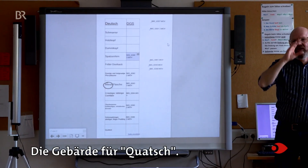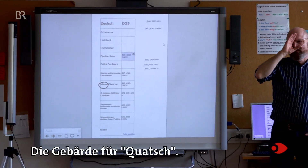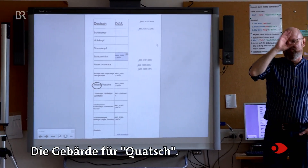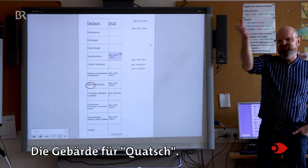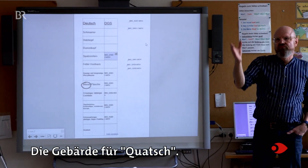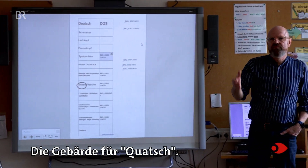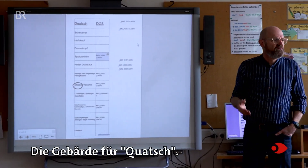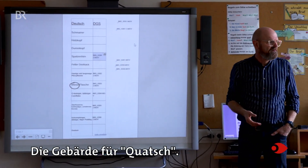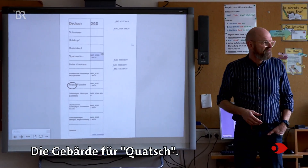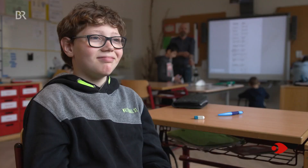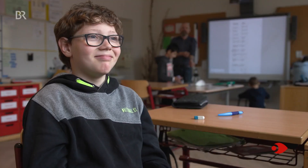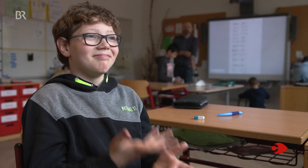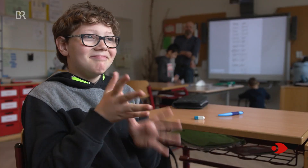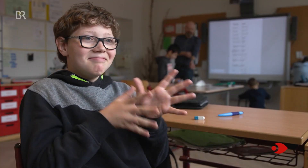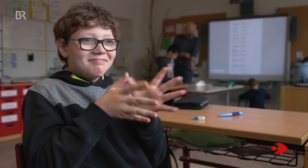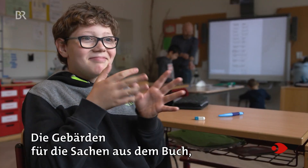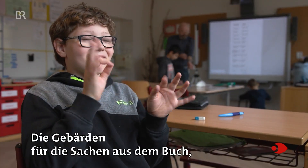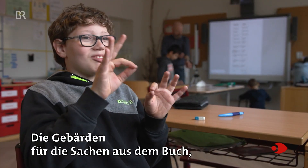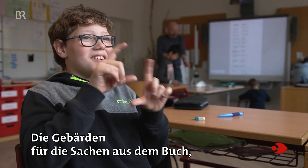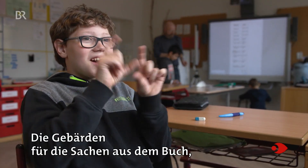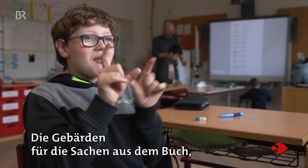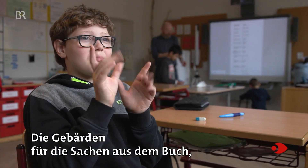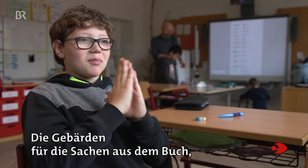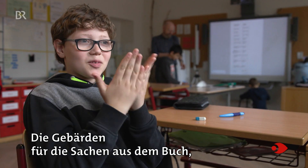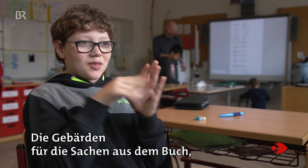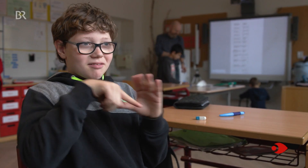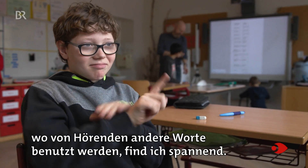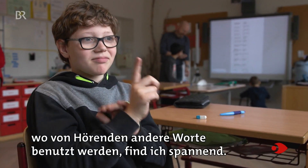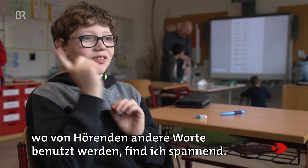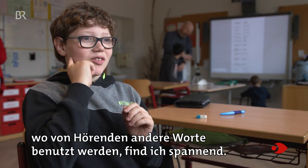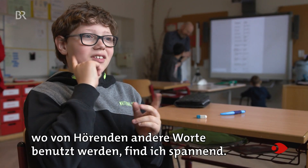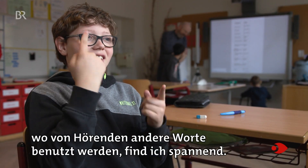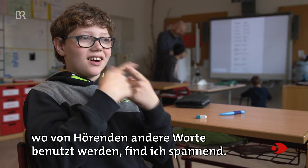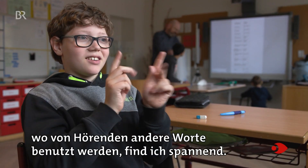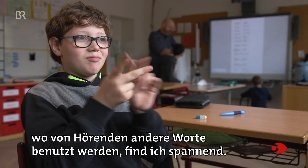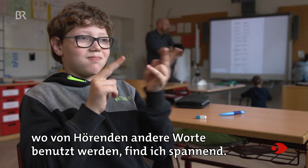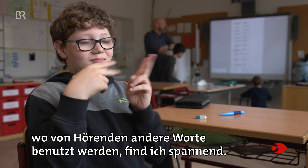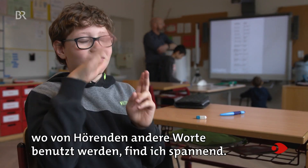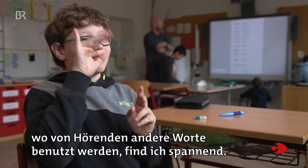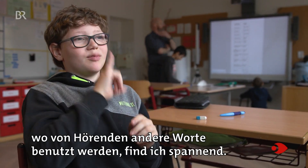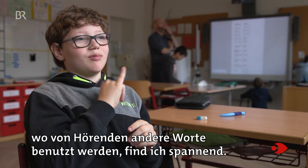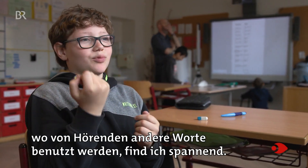Die Gebärde für Quatsch. Die Gebärden für die Sachen aus dem Buch, wo von Hörenden andere Worte benutzt werden, finde ich